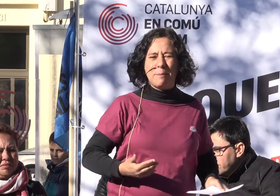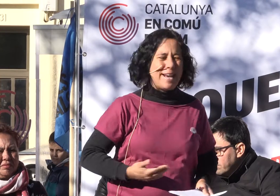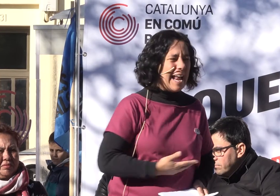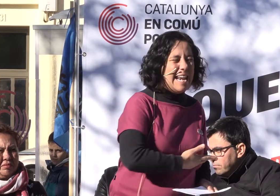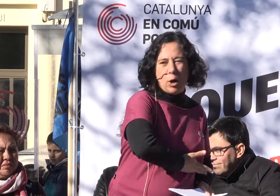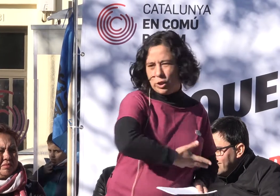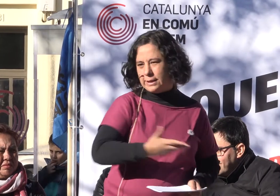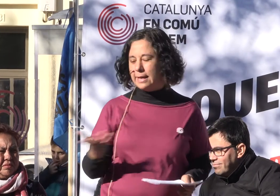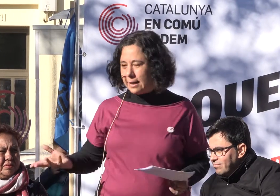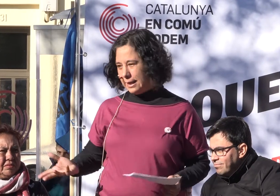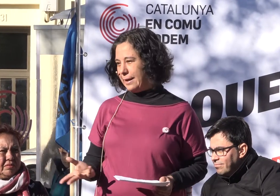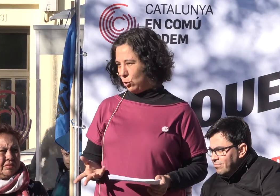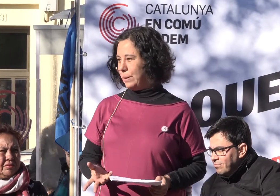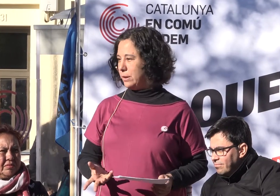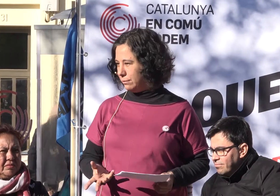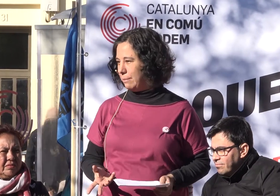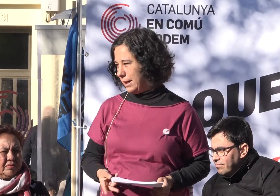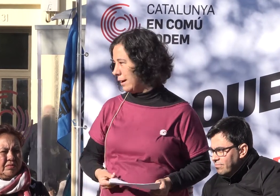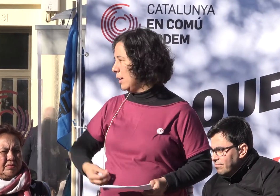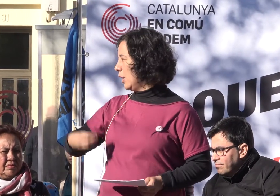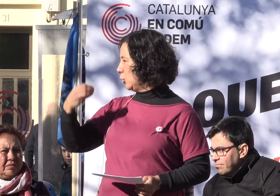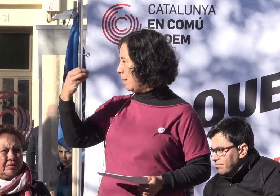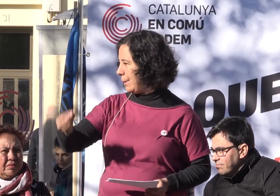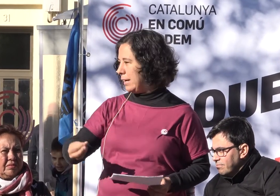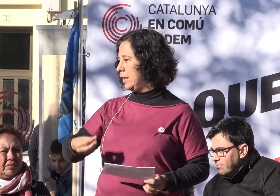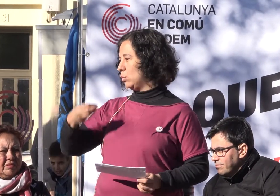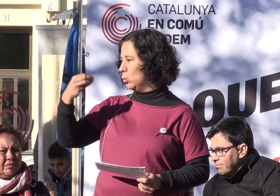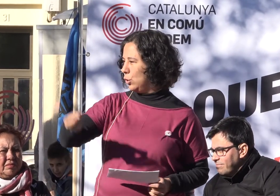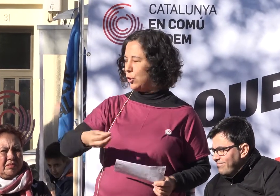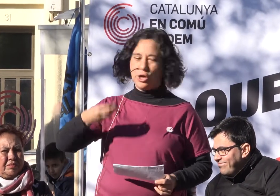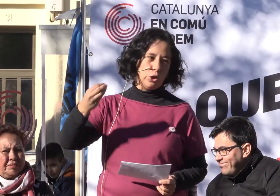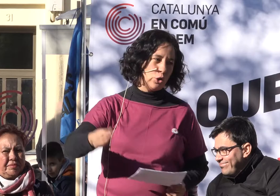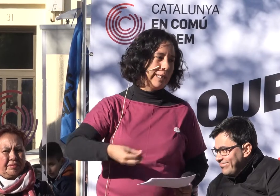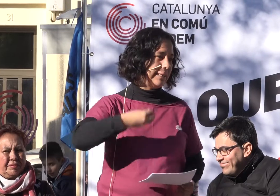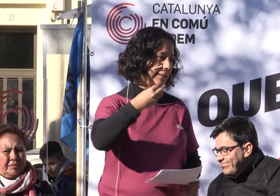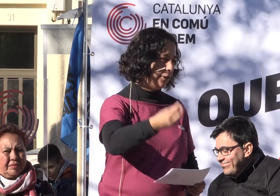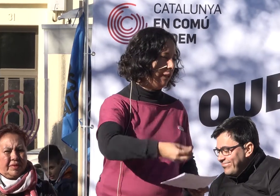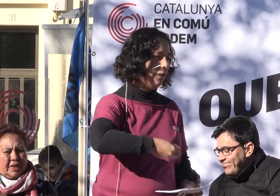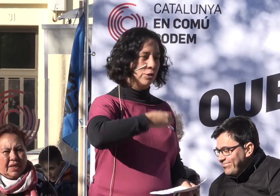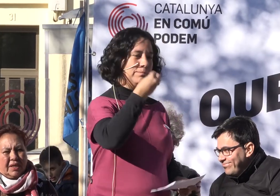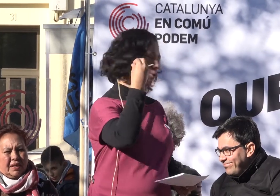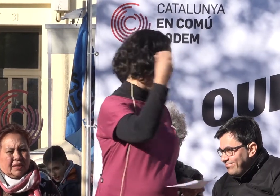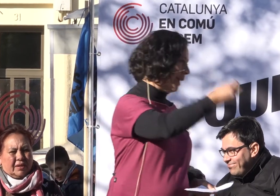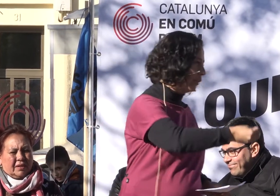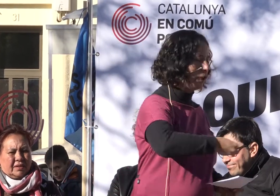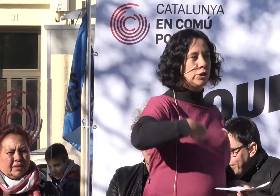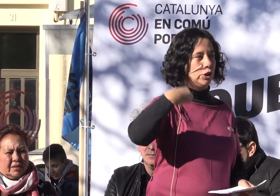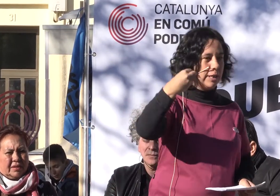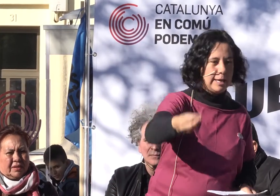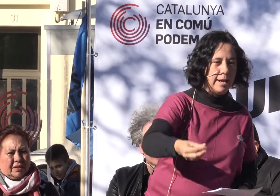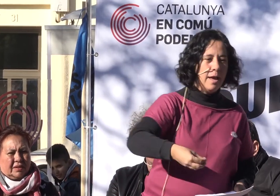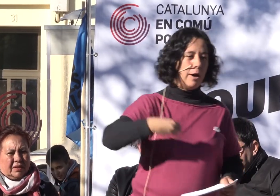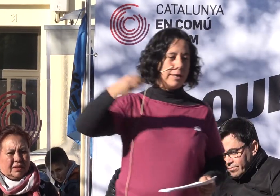llamar otra manera la odisea de la reagrupación familiar los papeles uno y otro la citación en los documentos